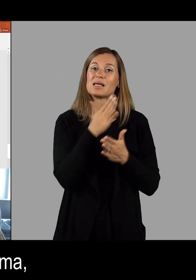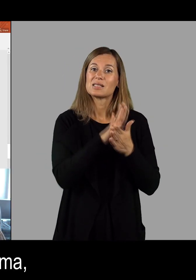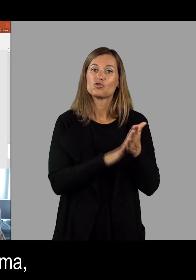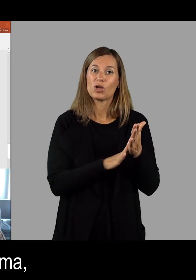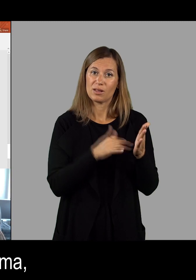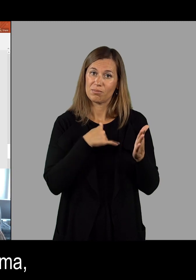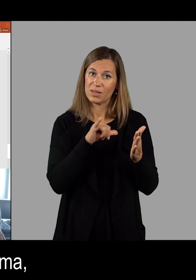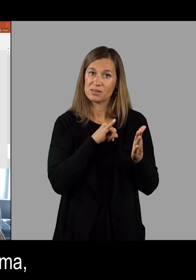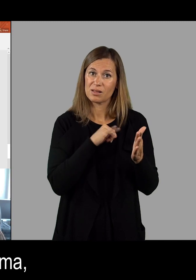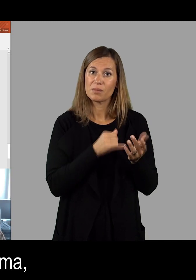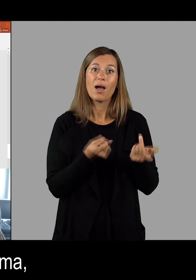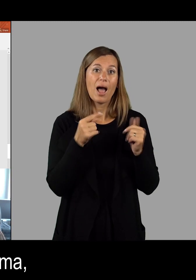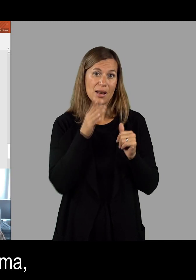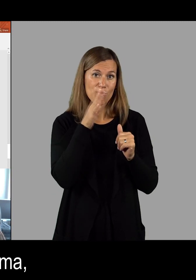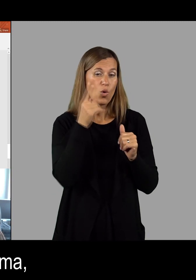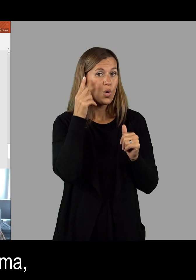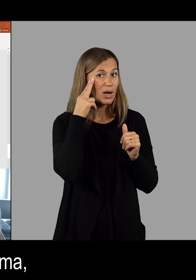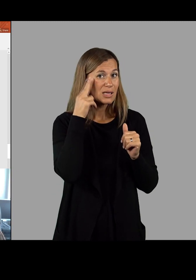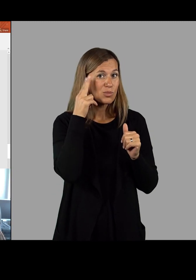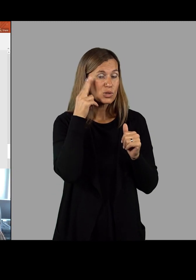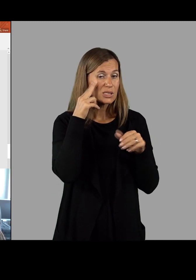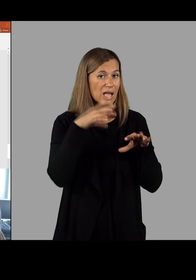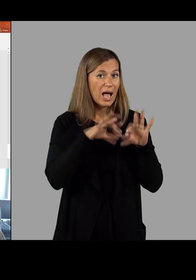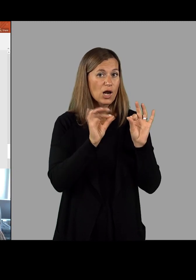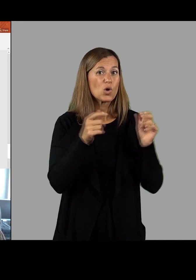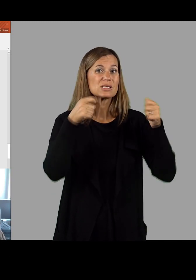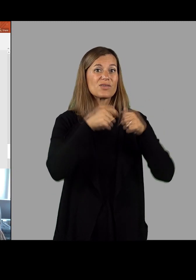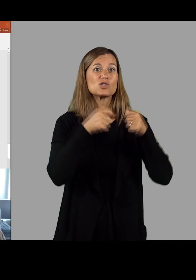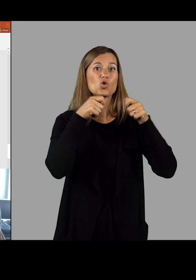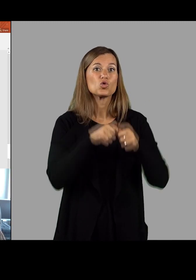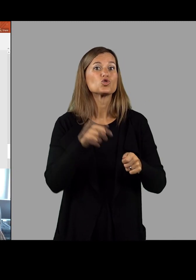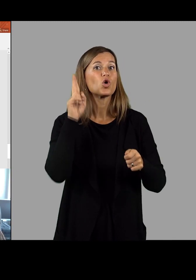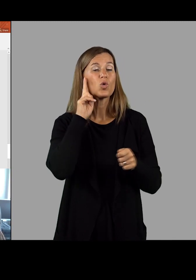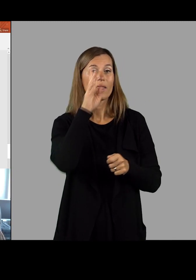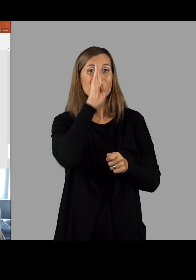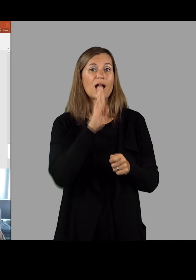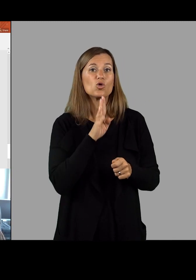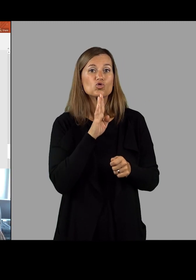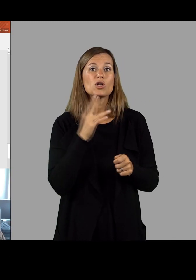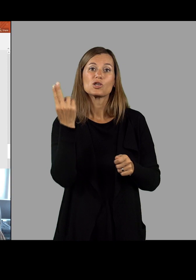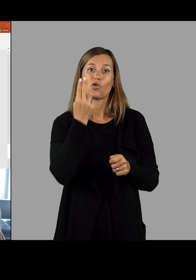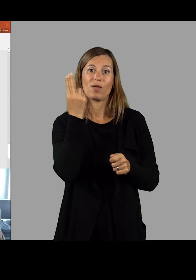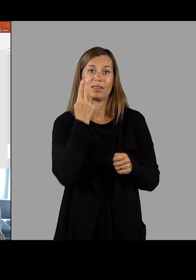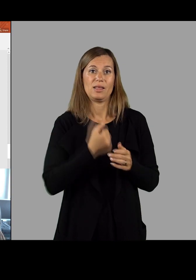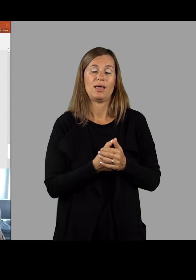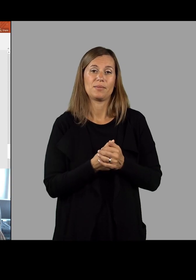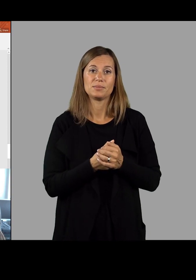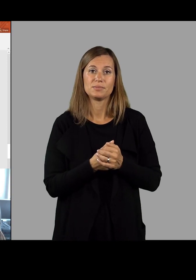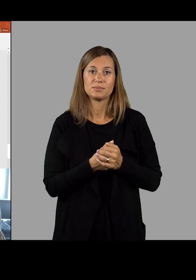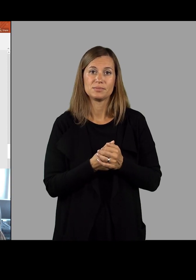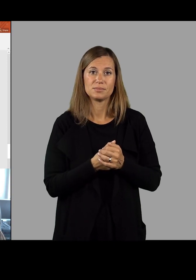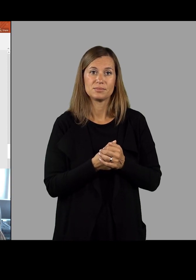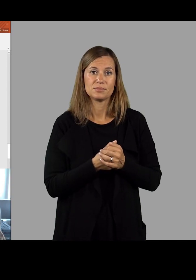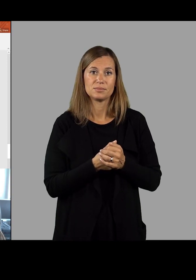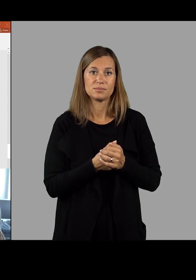Torej za začetek me zanima, če se bo razpoznalo Zvezo društev gluhih in naglušnih Slovenije.